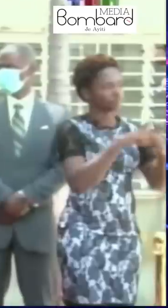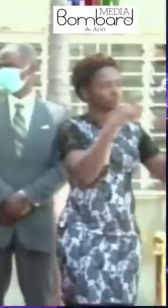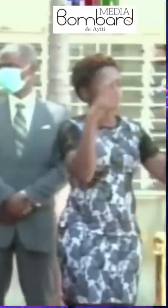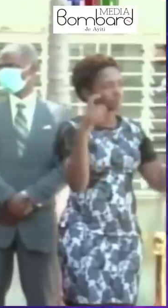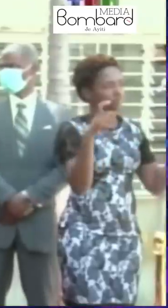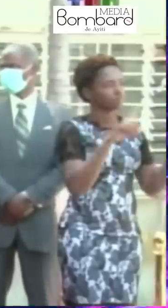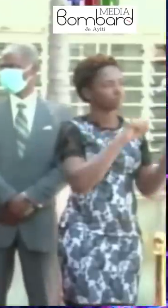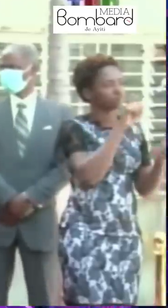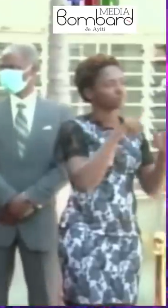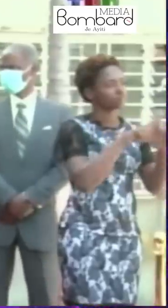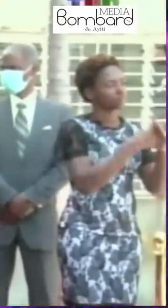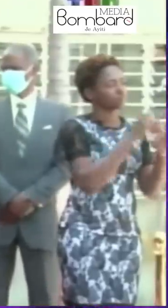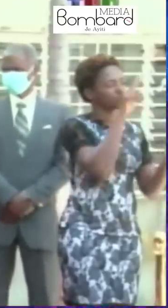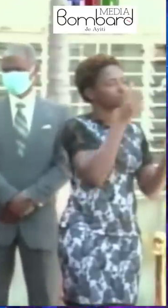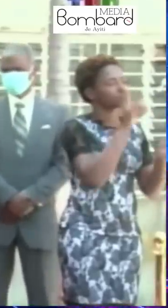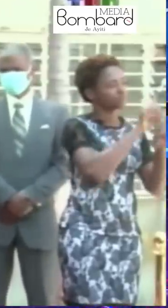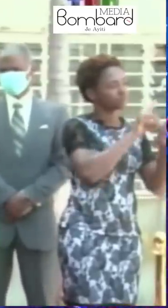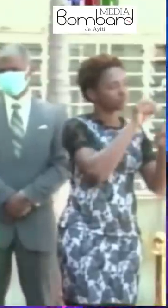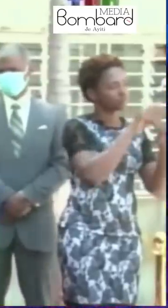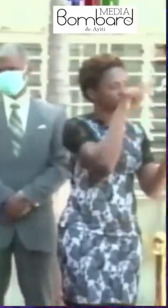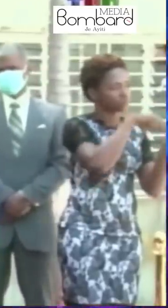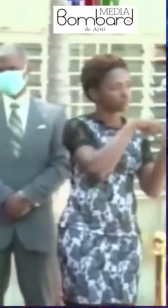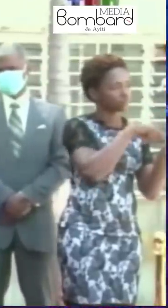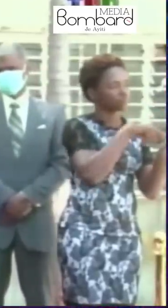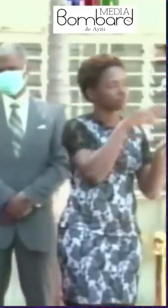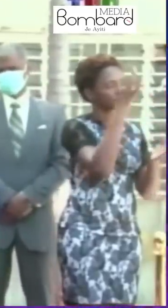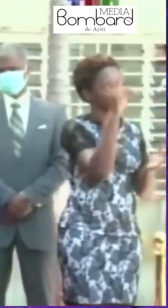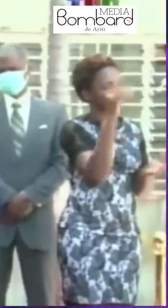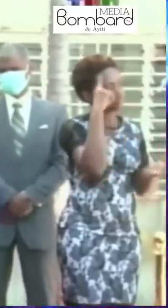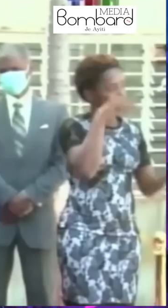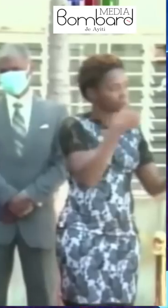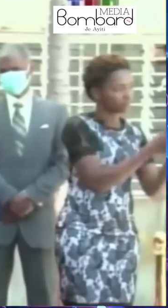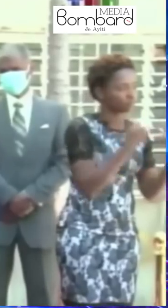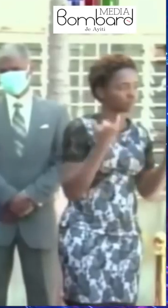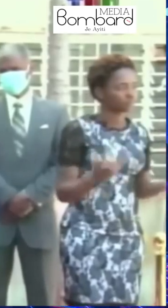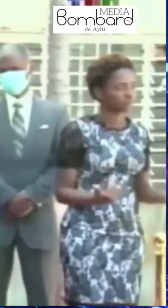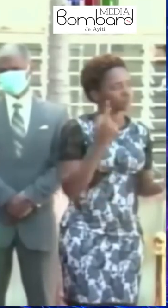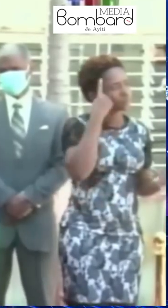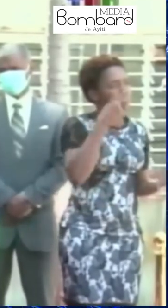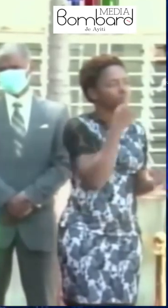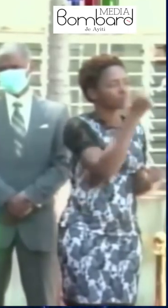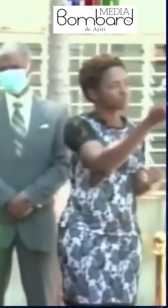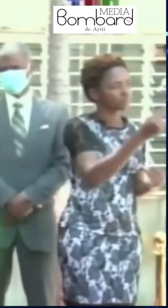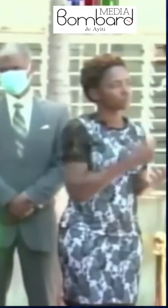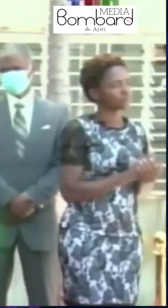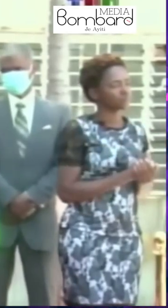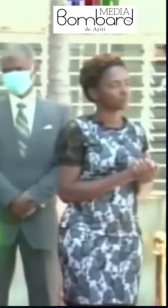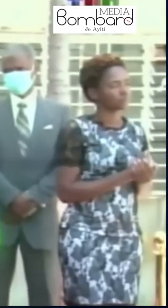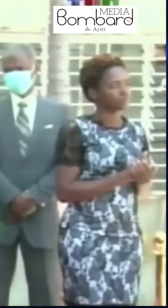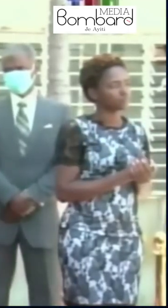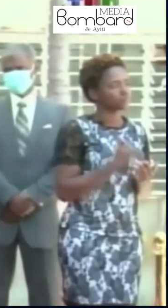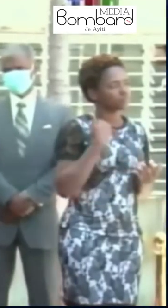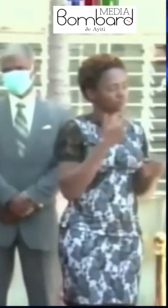à partir de décembre 2019. Pour arriver à un moment à parler là. C'est pour dire que le kidnapping n'a rien